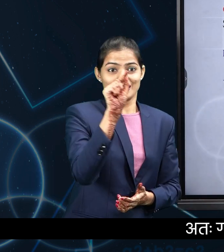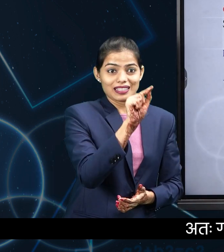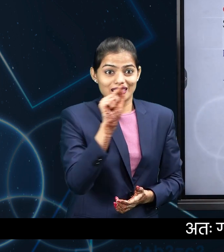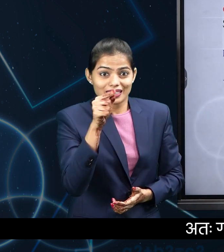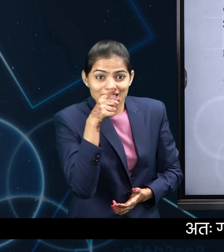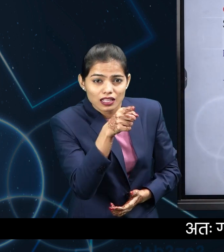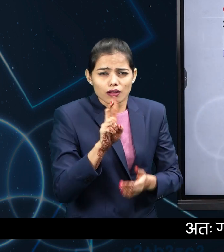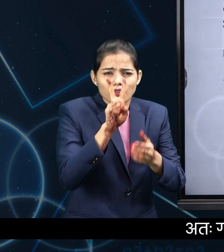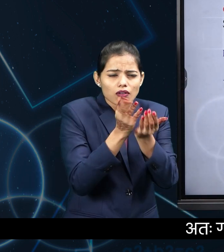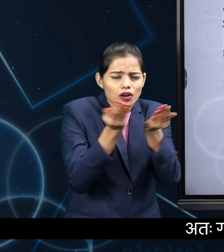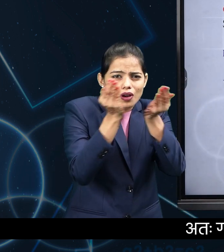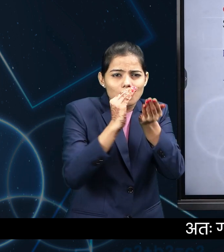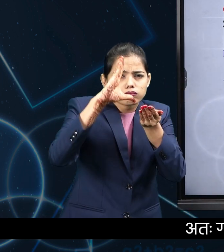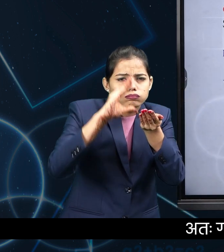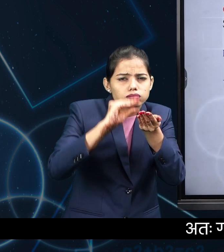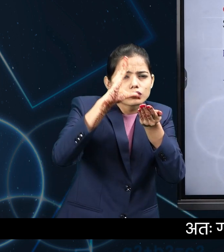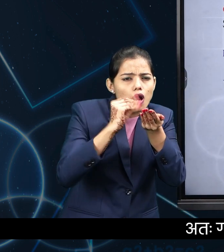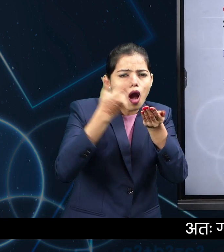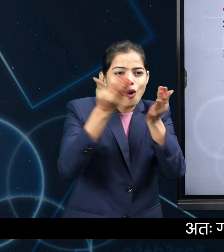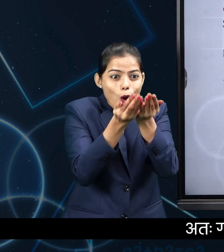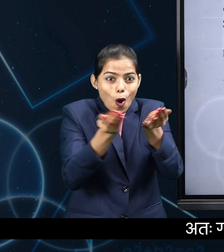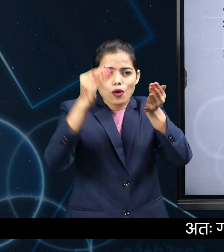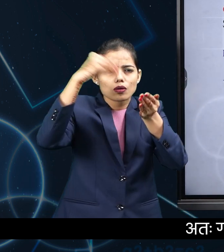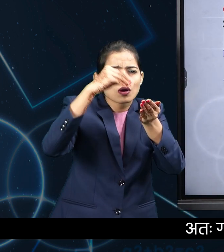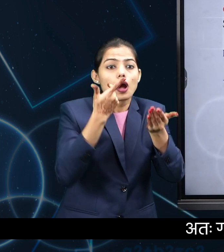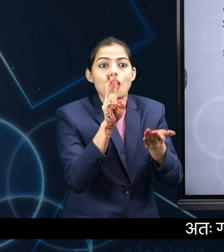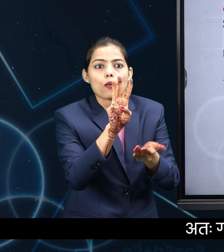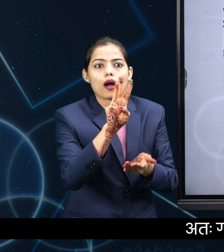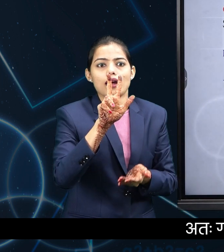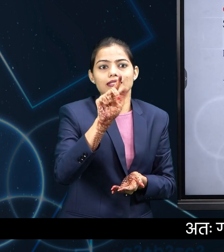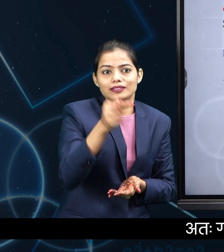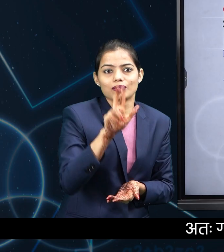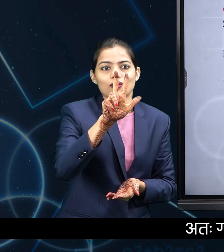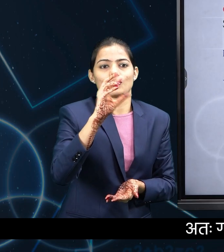अतः गोले का आयतन इज इक्वल्स टू 38.808 मिमी।